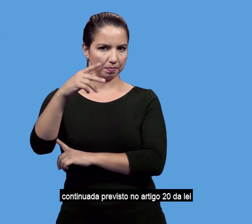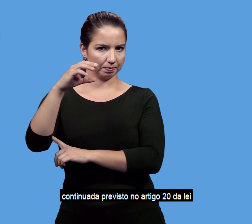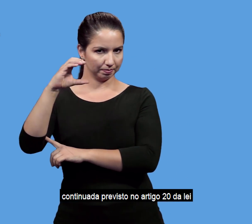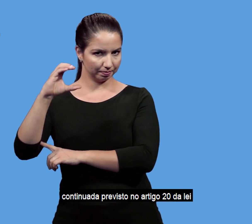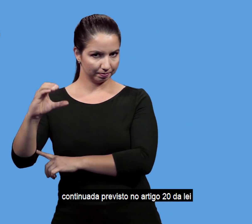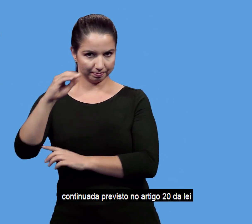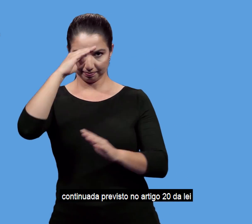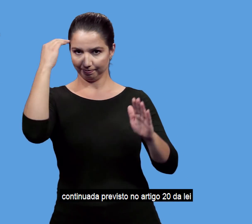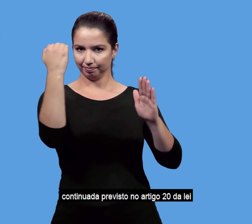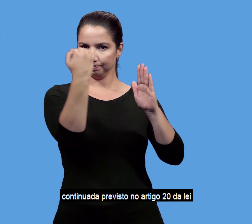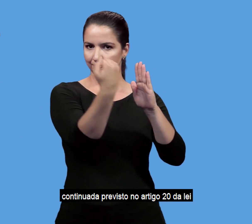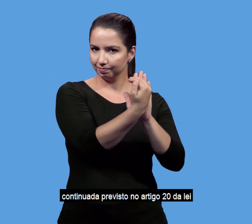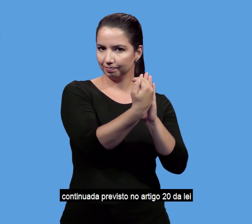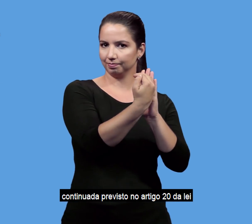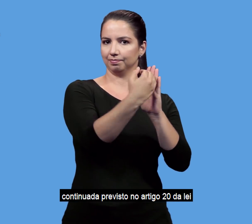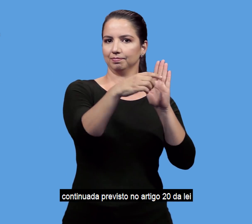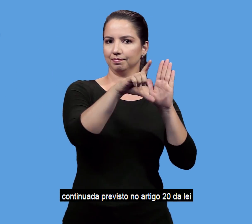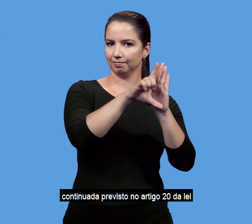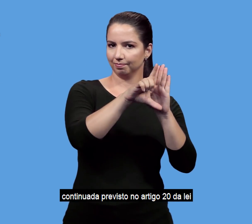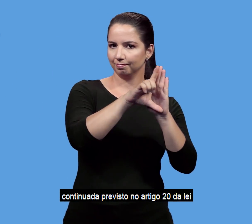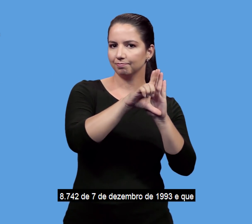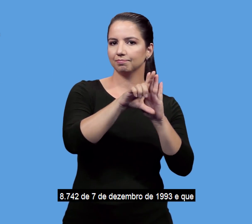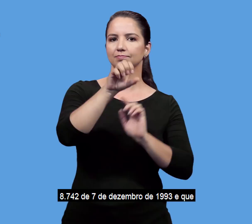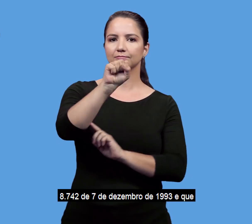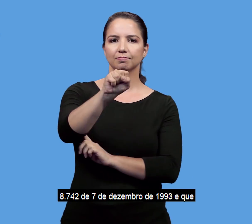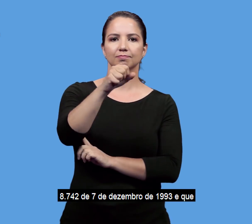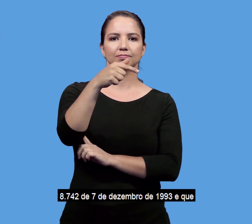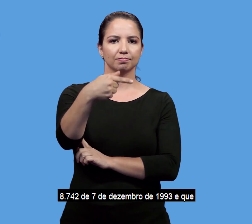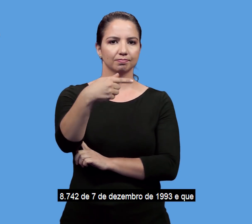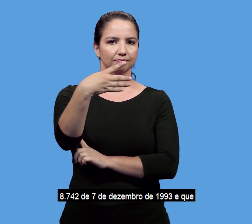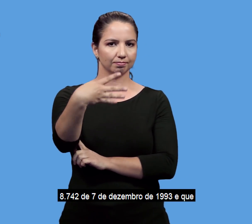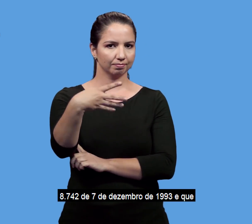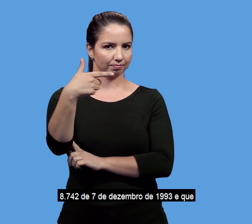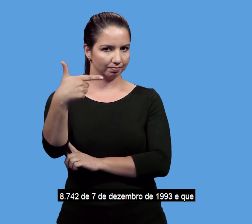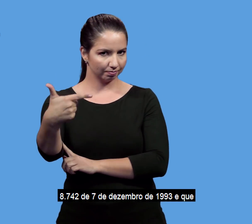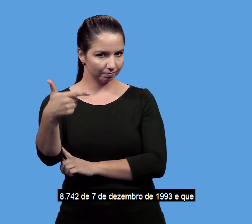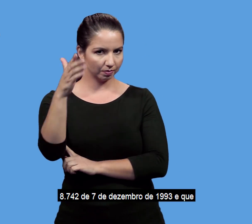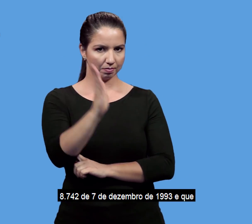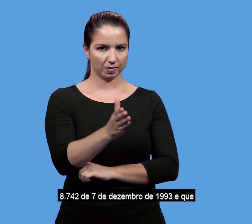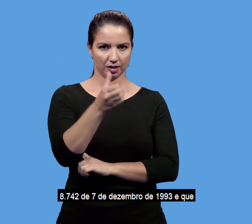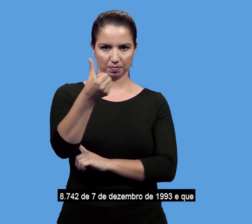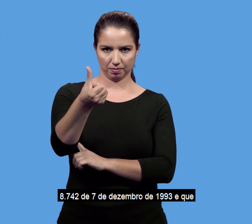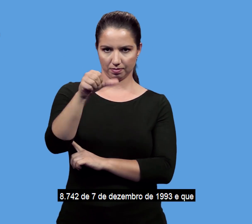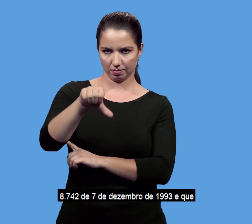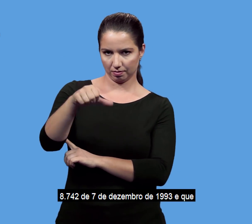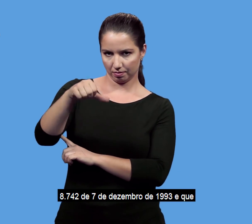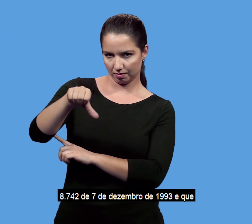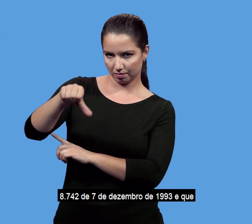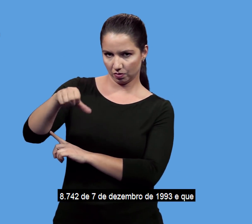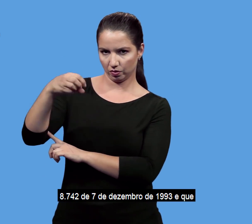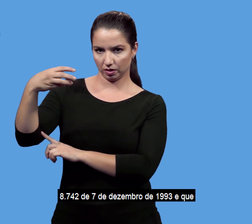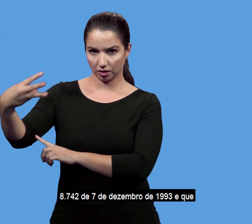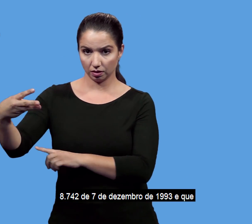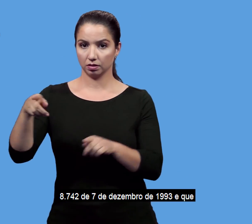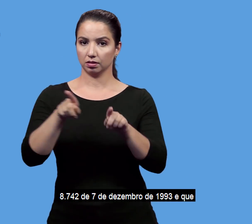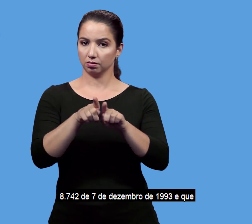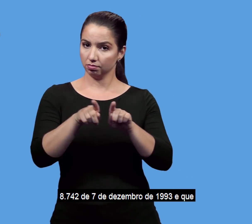artigo 20 da lei 8.742 de 7 de dezembro de 1993 e que